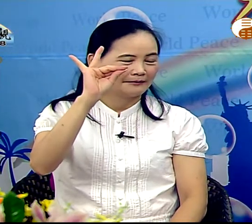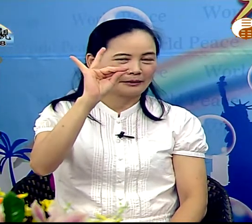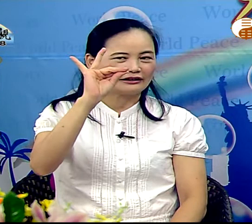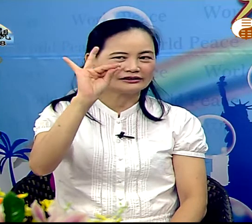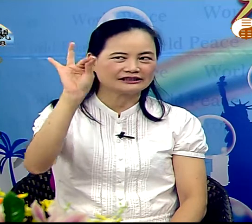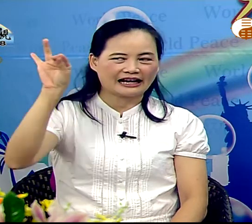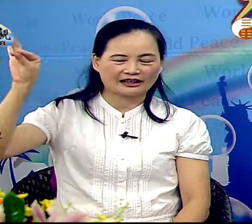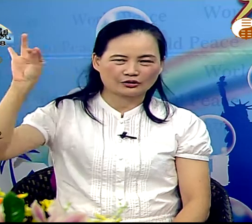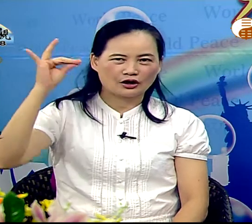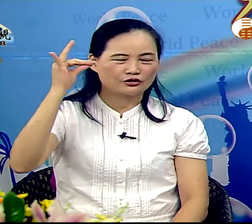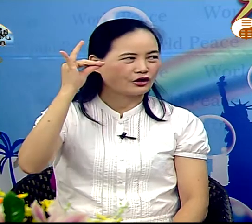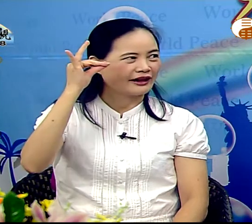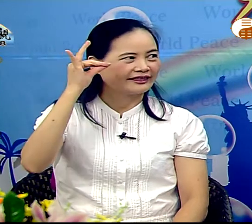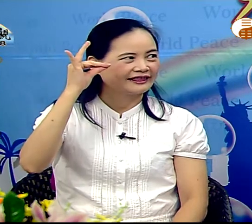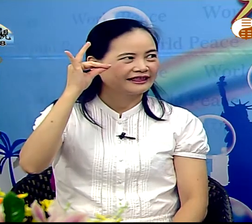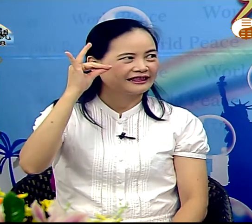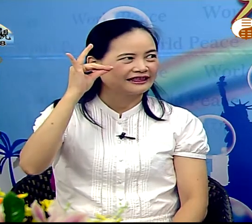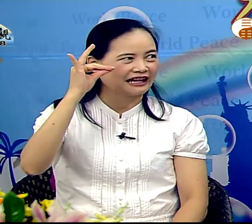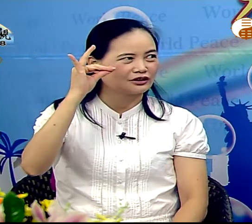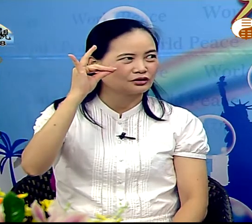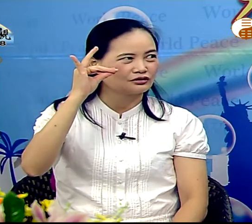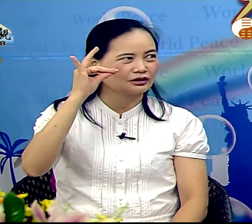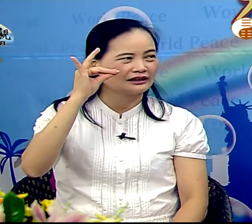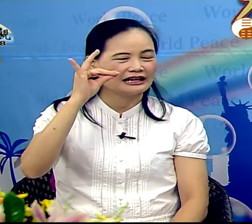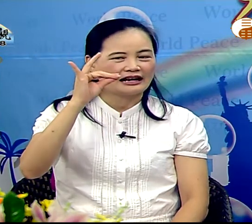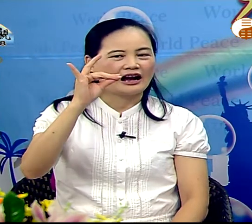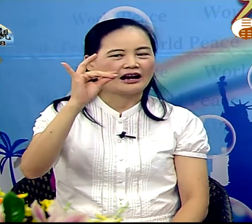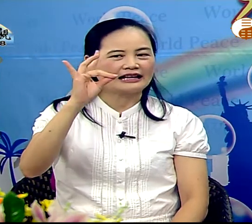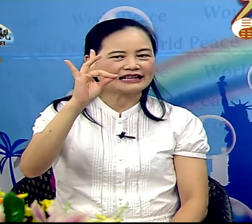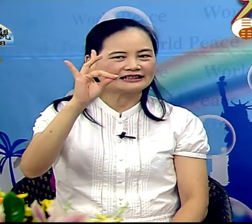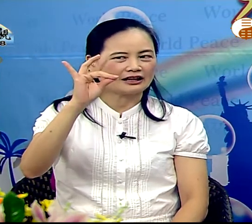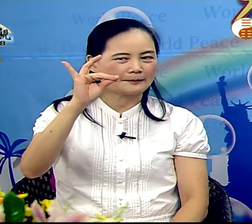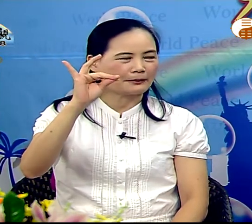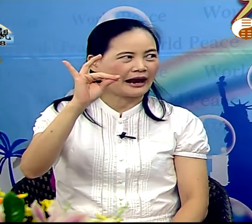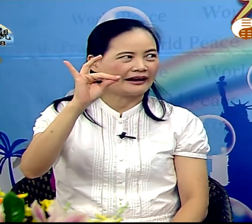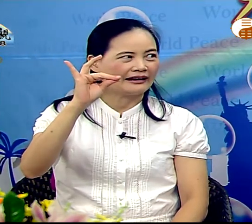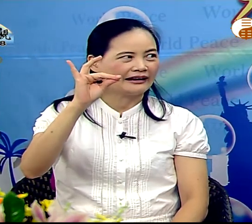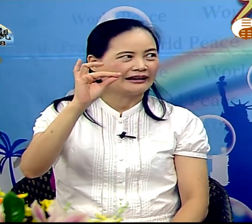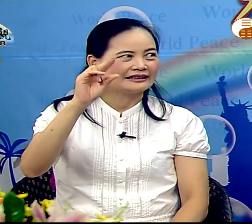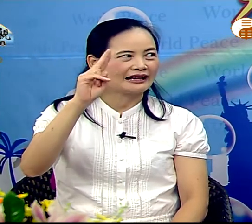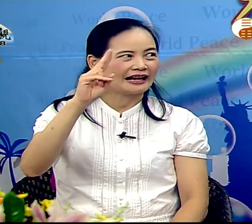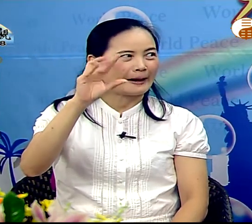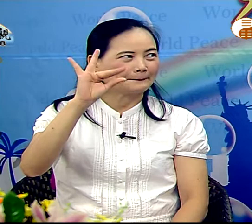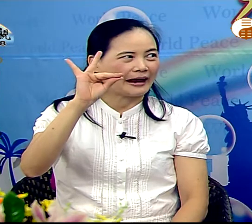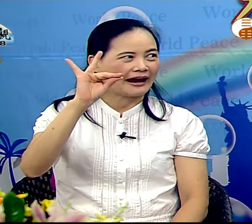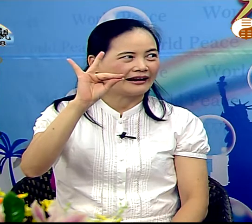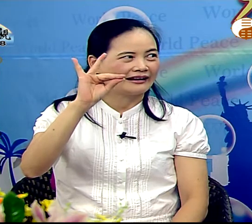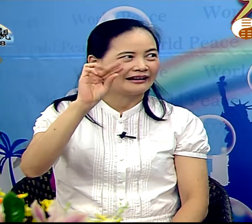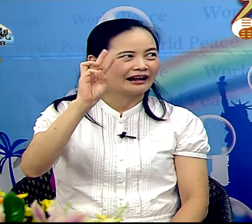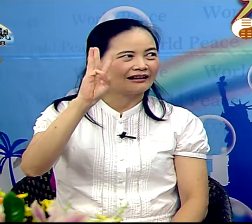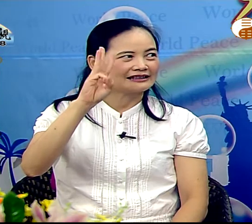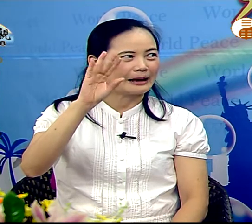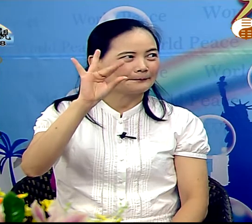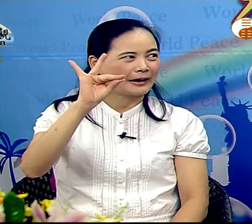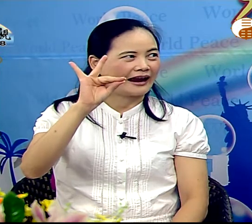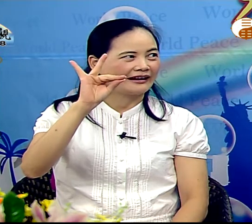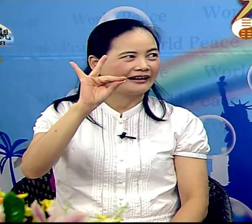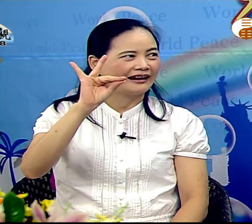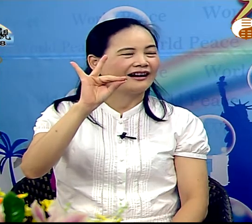白就是两个圈圈，嗯嗯，两个圈圈，好啊，这样叫一百，这样200，嗯嗯，好，300， 啊，